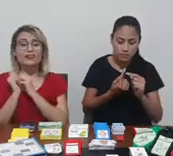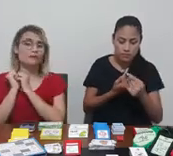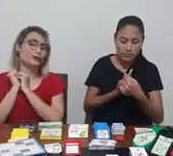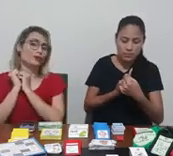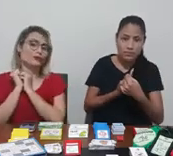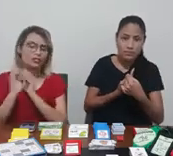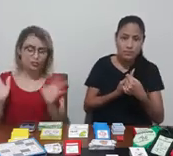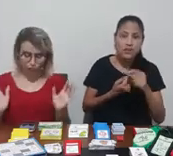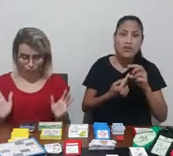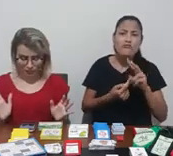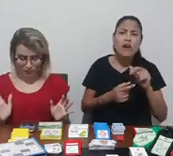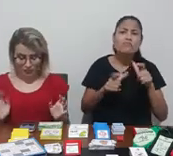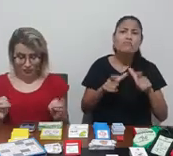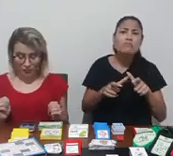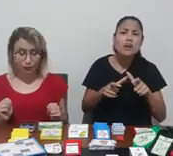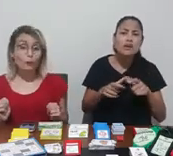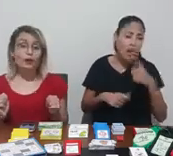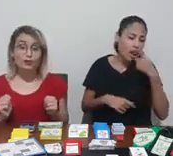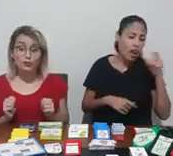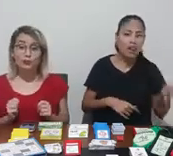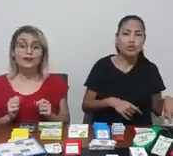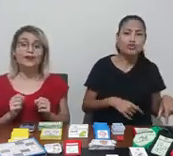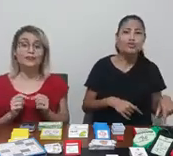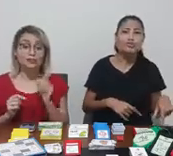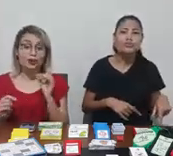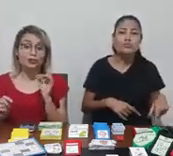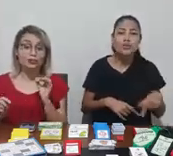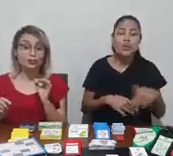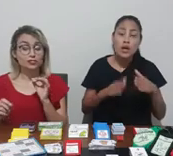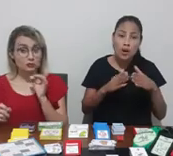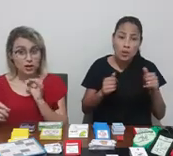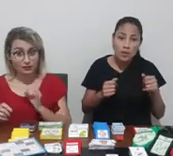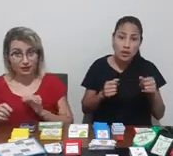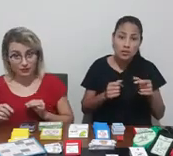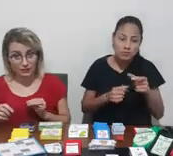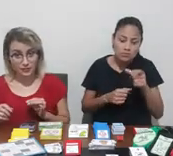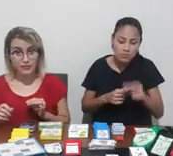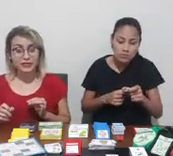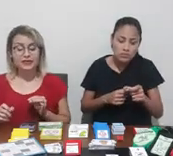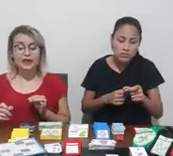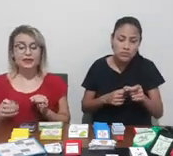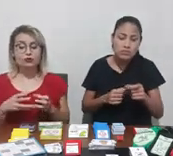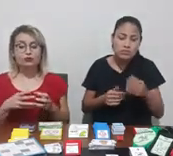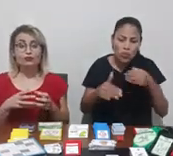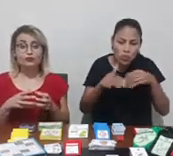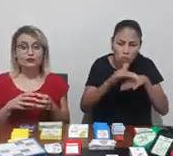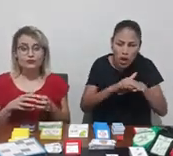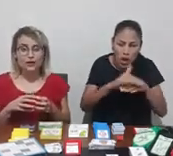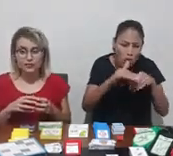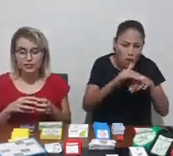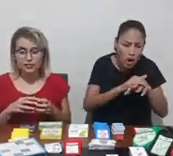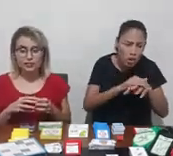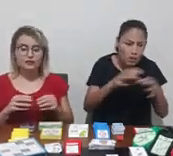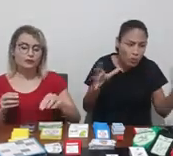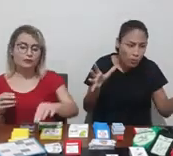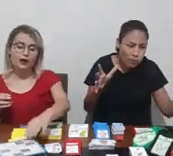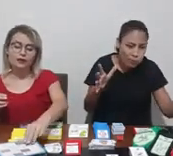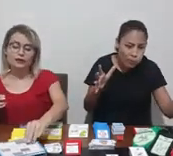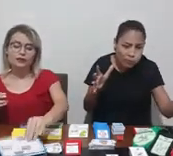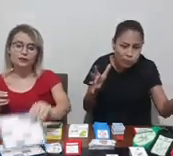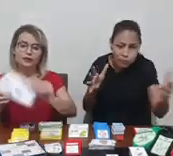ela vai para o lixo. Então, eu peço para que essas rodinhas sejam guardadas e aí eu junto várias delas.